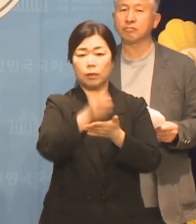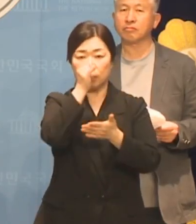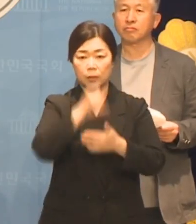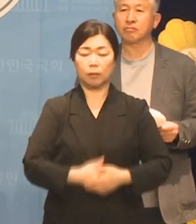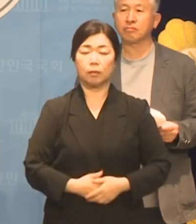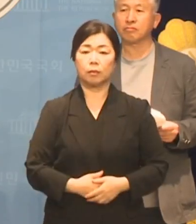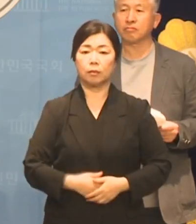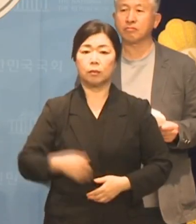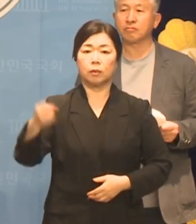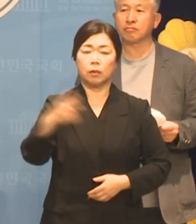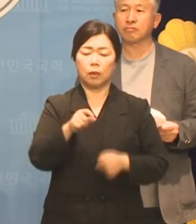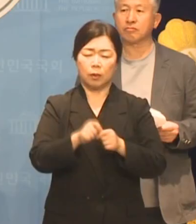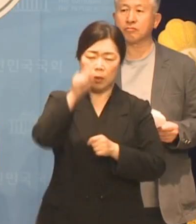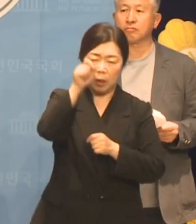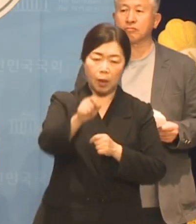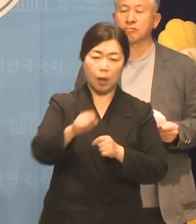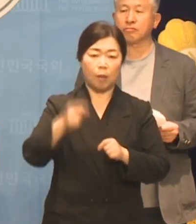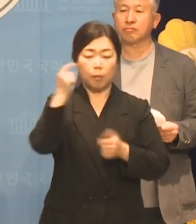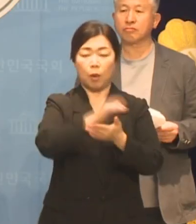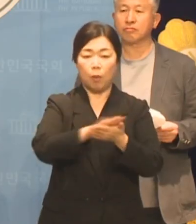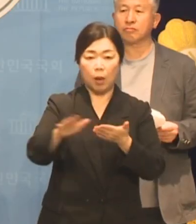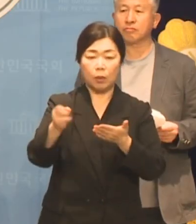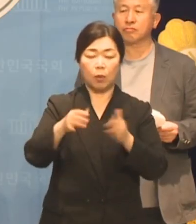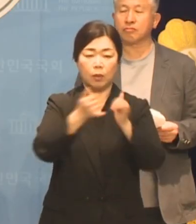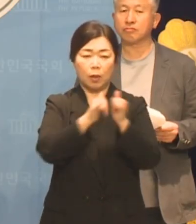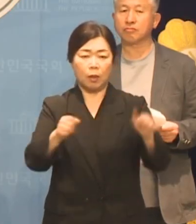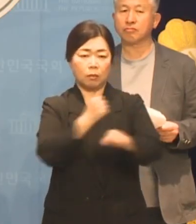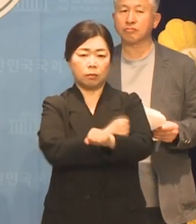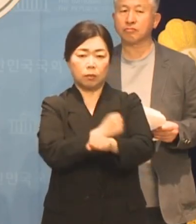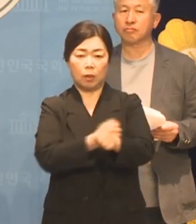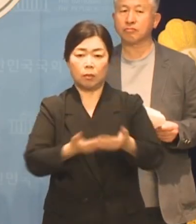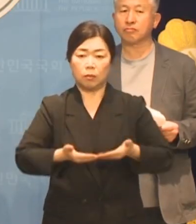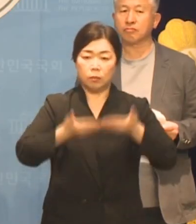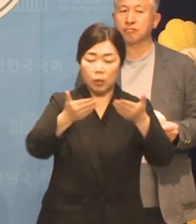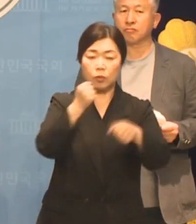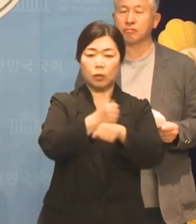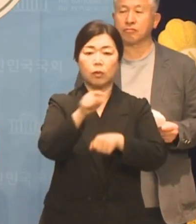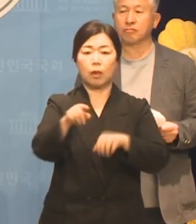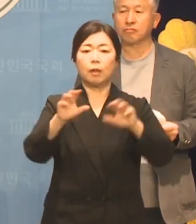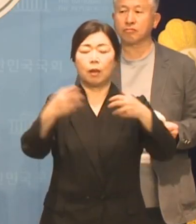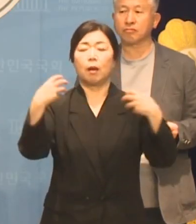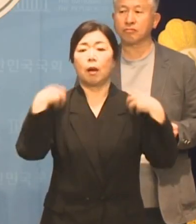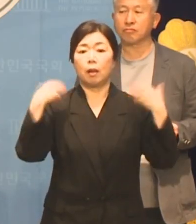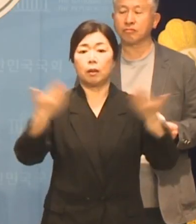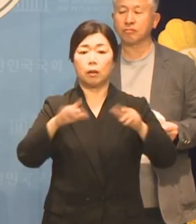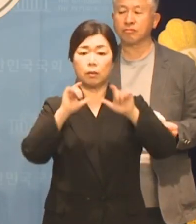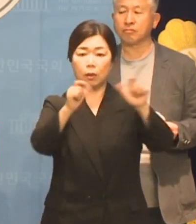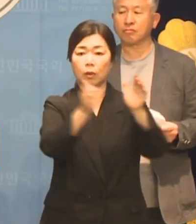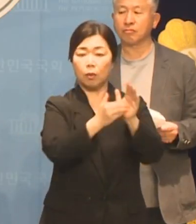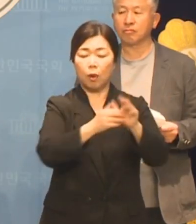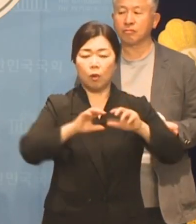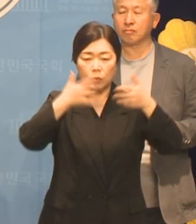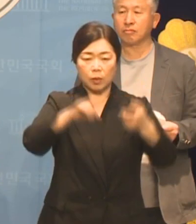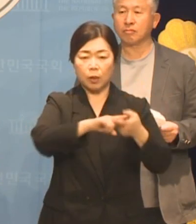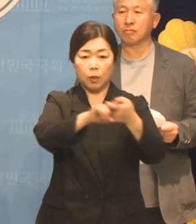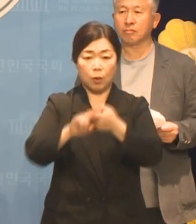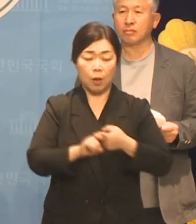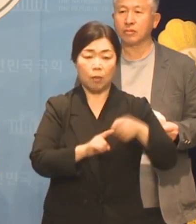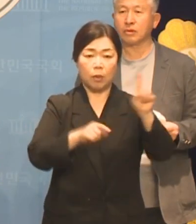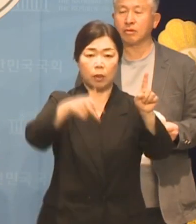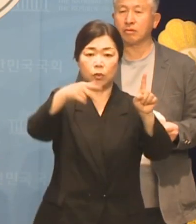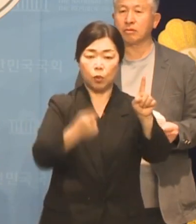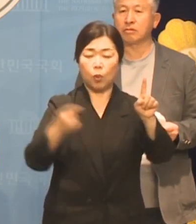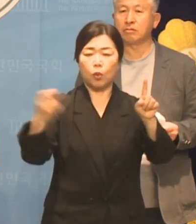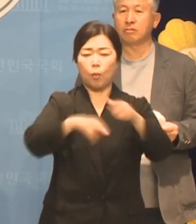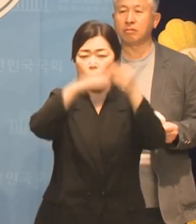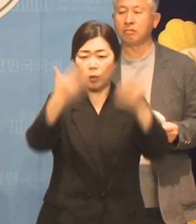항구적인 세계 평화와 인류 공영의 이바지함을 국가의 책무로 선언하고 있으며 국제연합 헌장 제1조